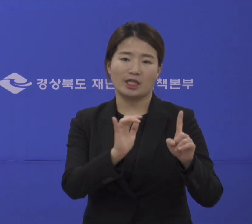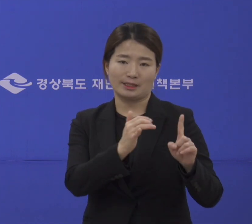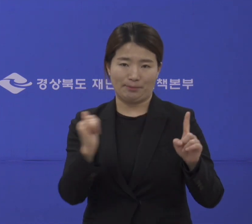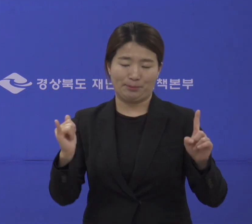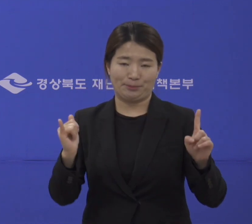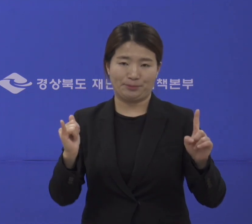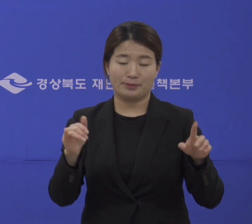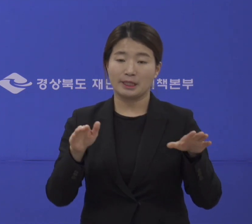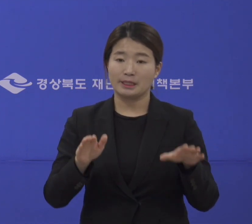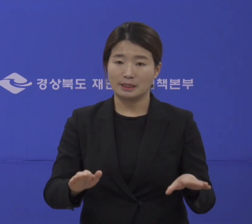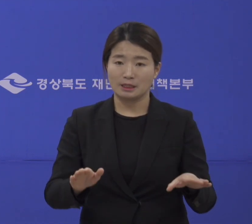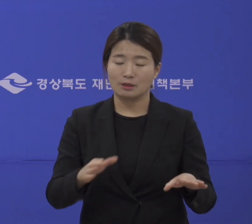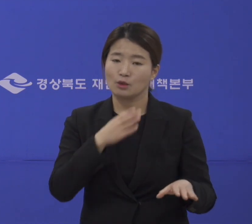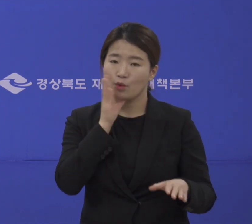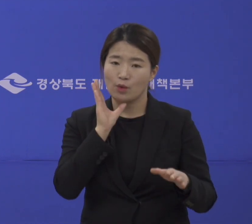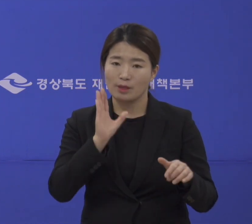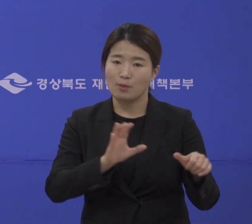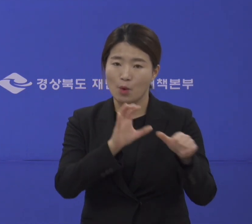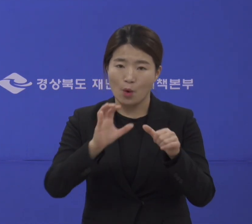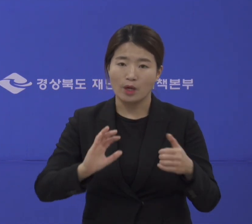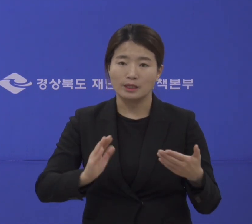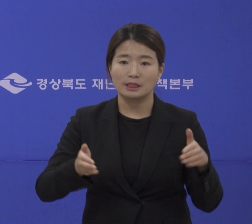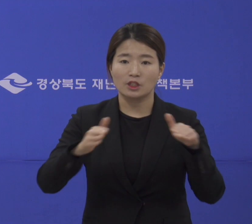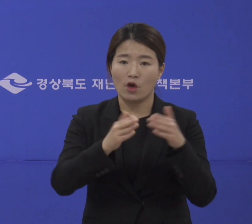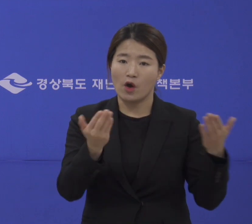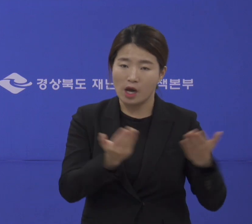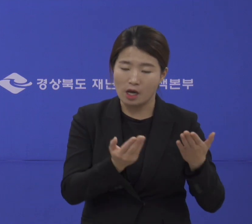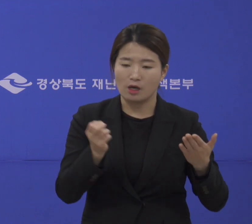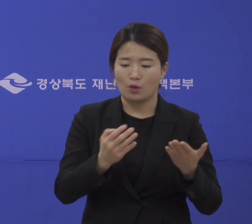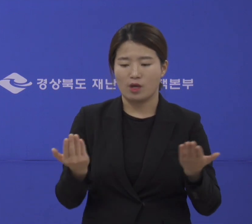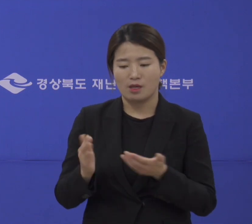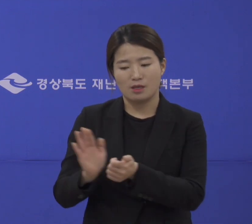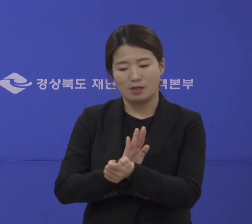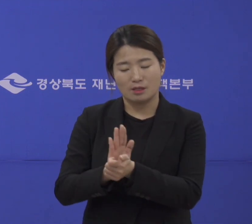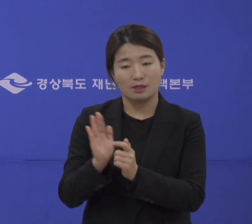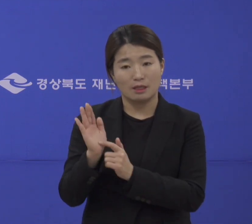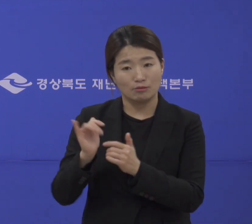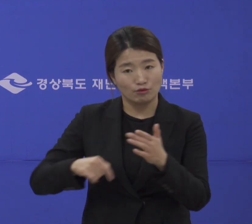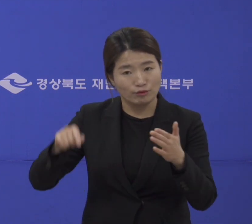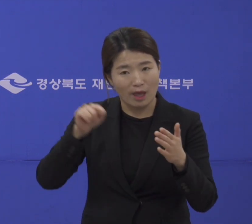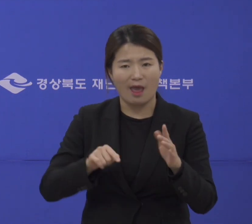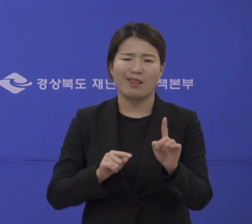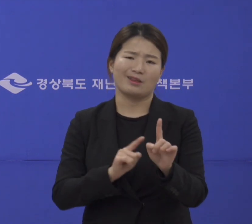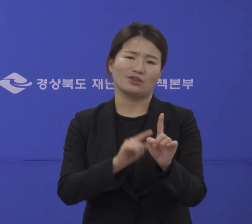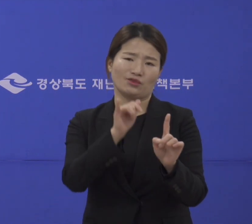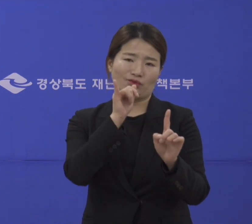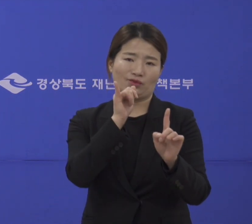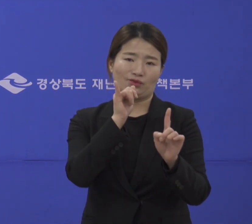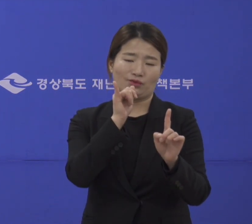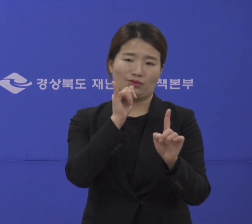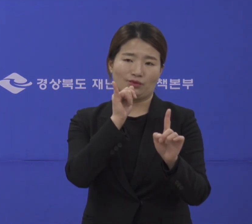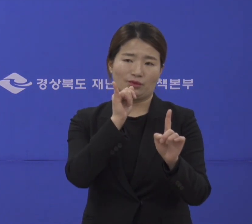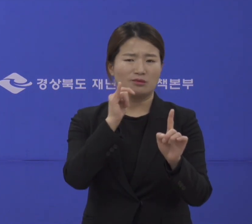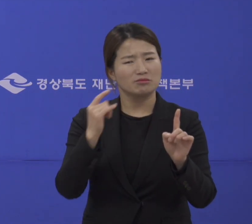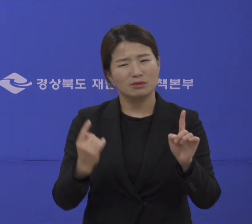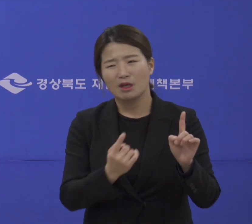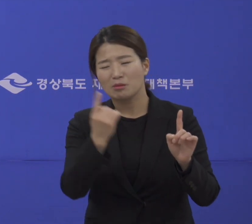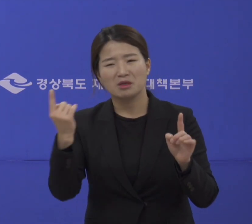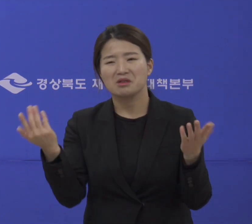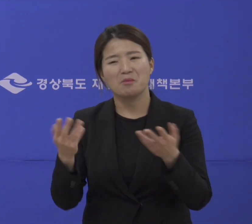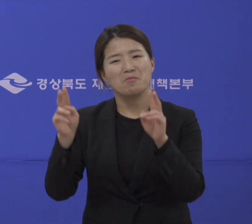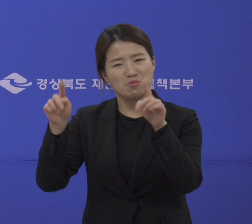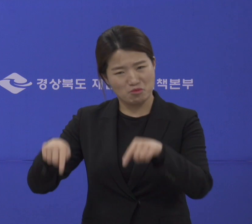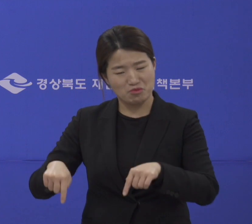11명 중에 현재 요양시설에 종사하고 있거나 간병인 중 사람이 한 명 있었습니다. 나머지는